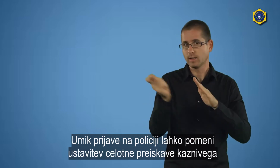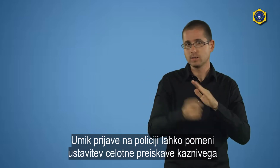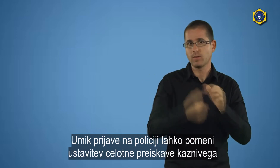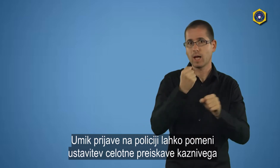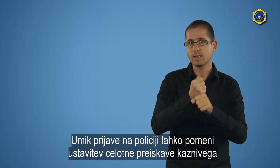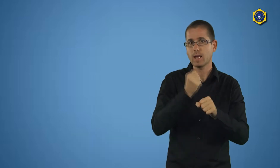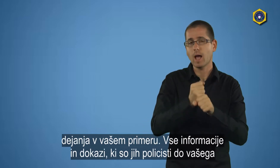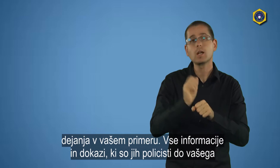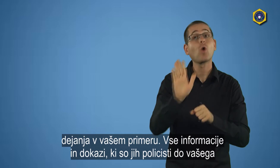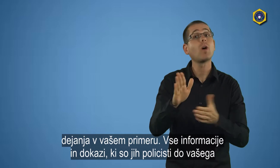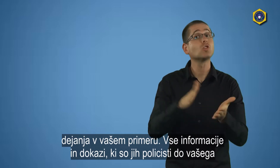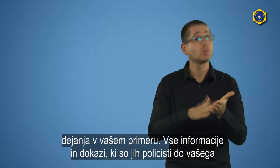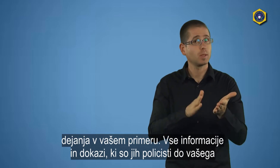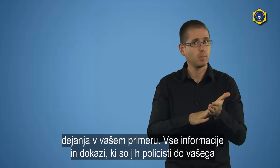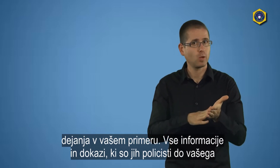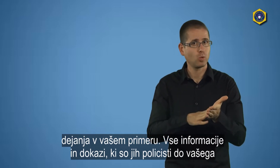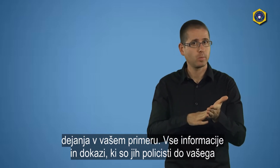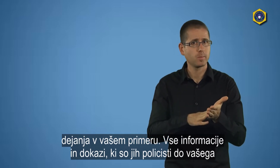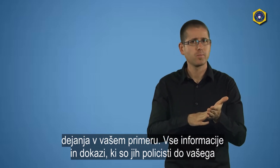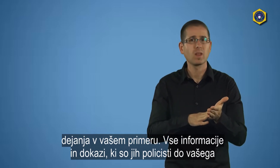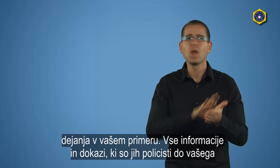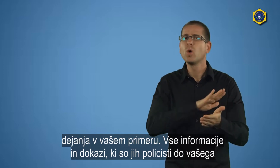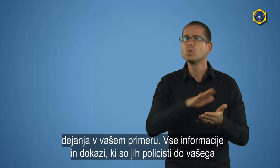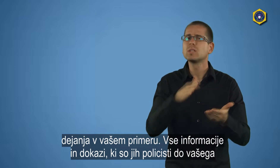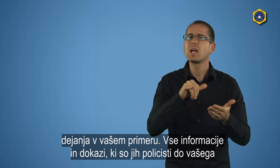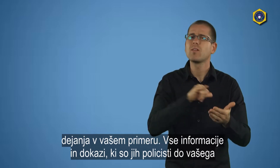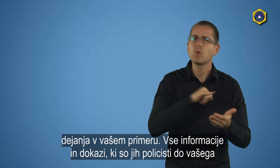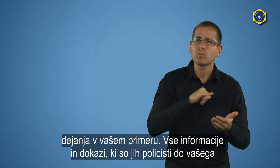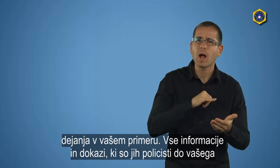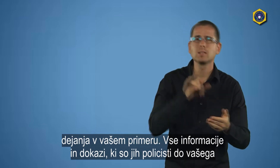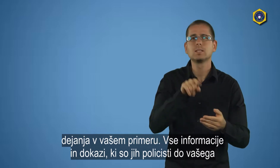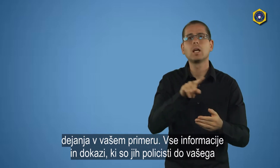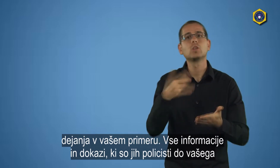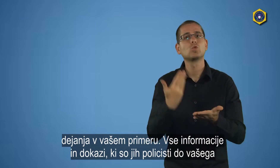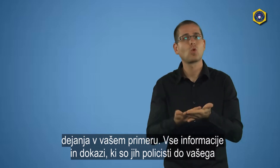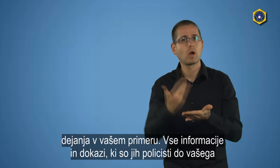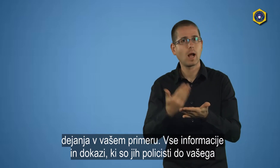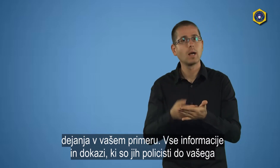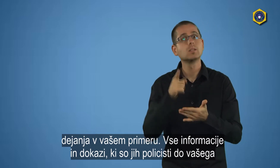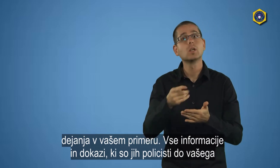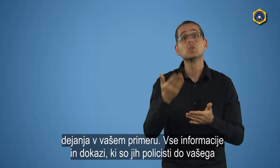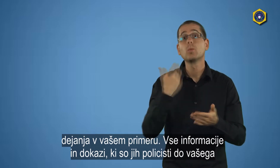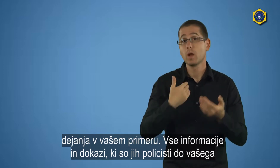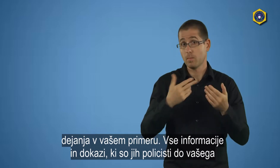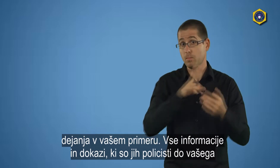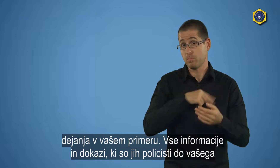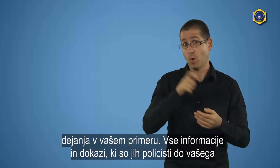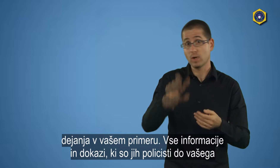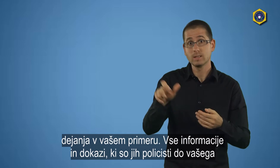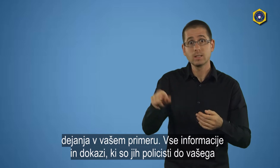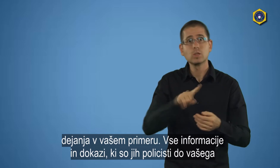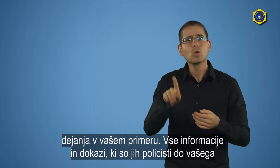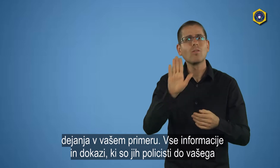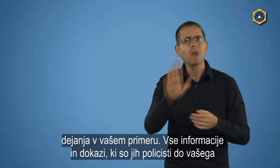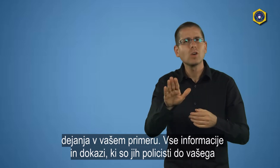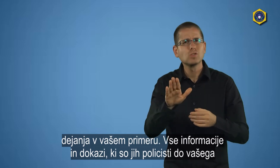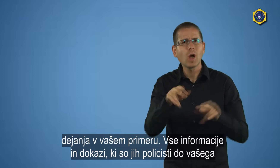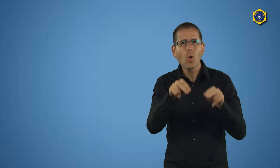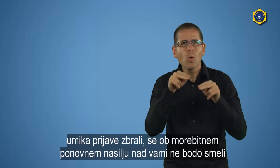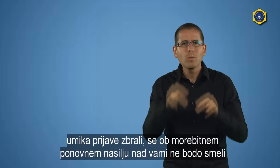v vašem primeru. Vse informacije in dokazi, ki so jih policisti do vašega umika prijave zbrali,